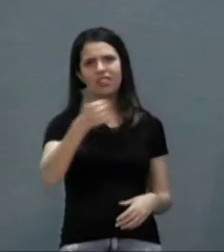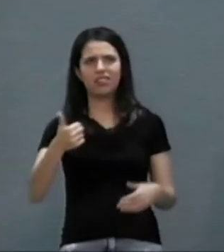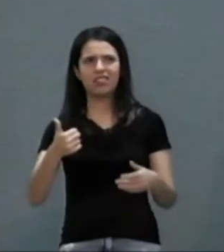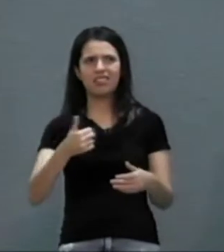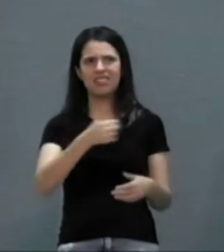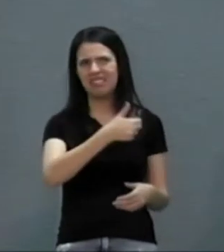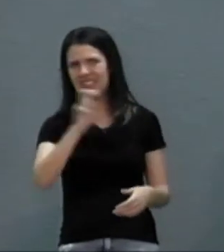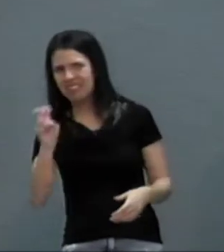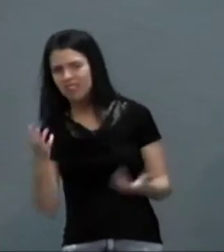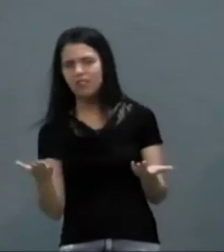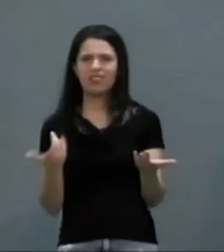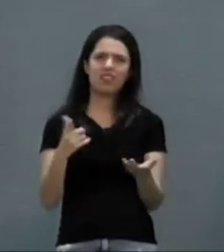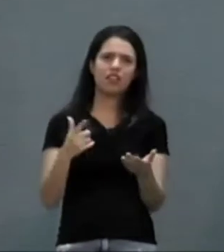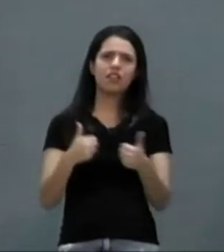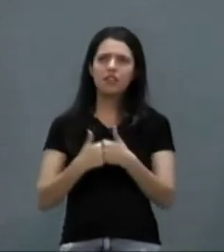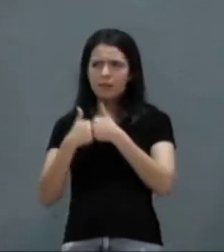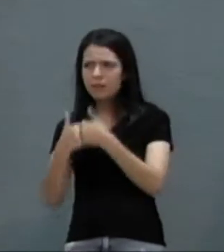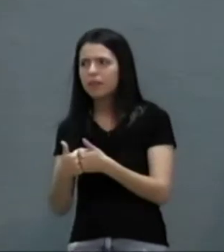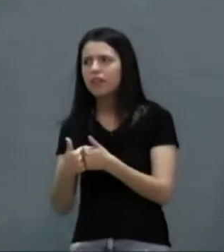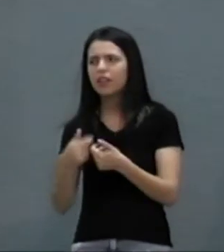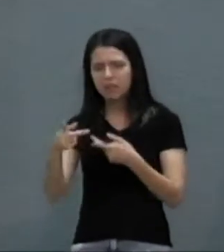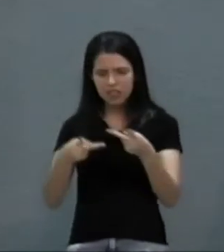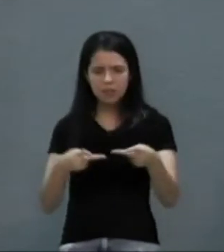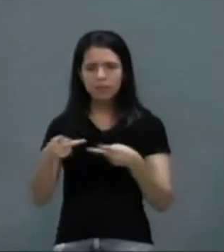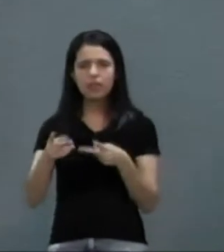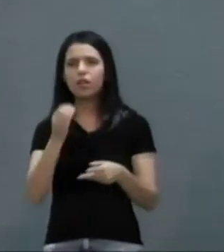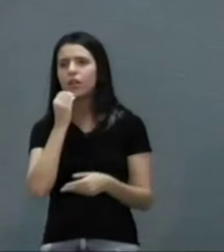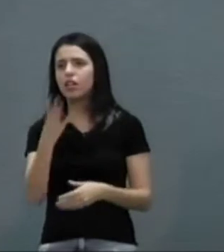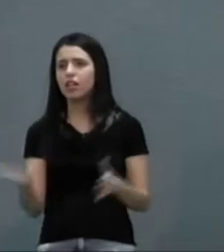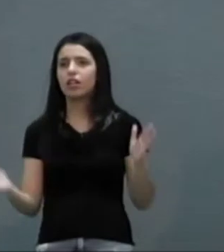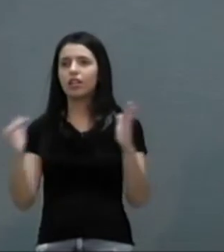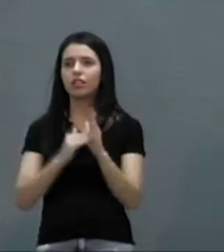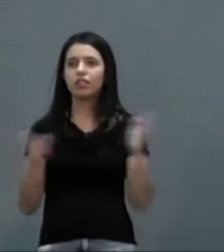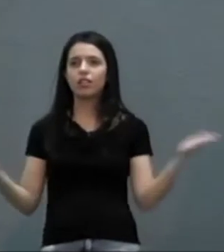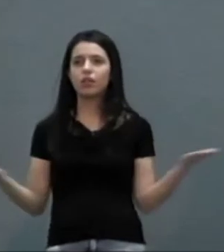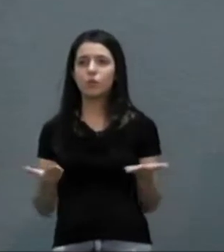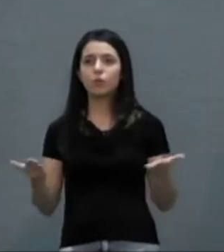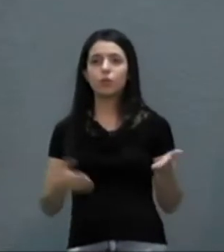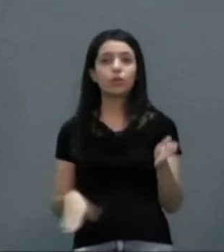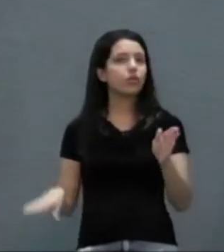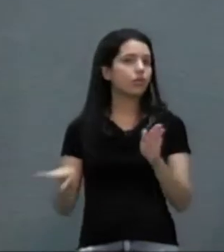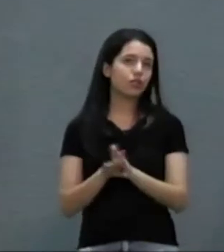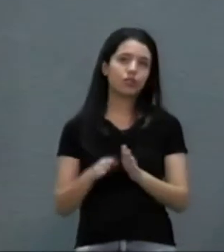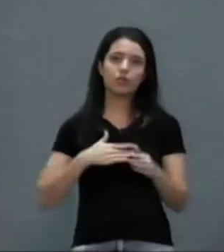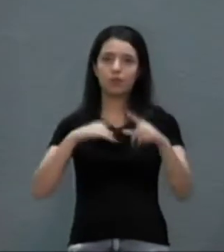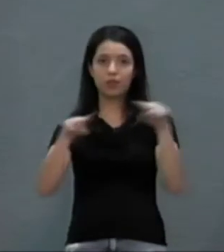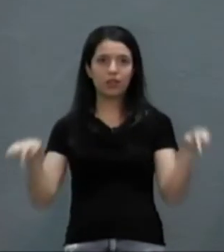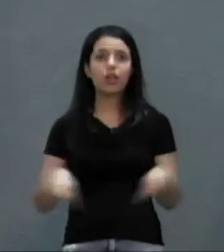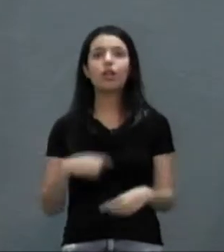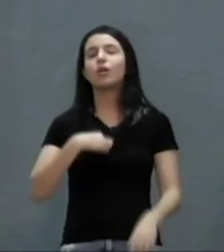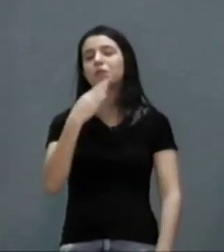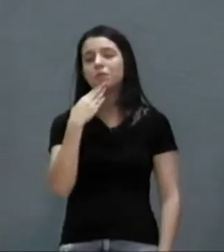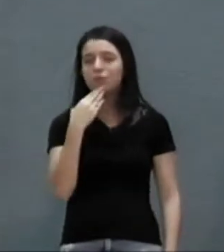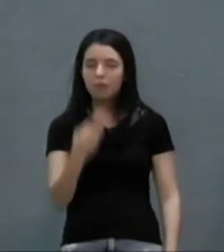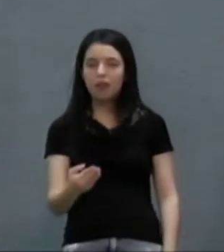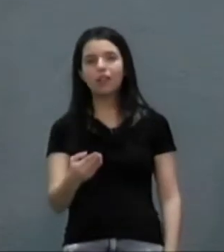fazer pertinho, vamos fazendo as linhas, um cronograma legal, que até hoje não chegou no meu gabinete o cronograma, que tanto eu peço o cronograma da área rural.